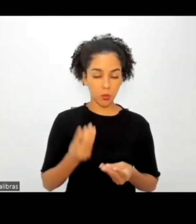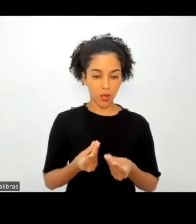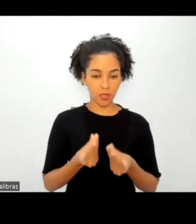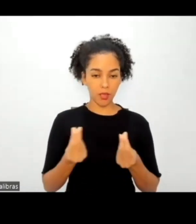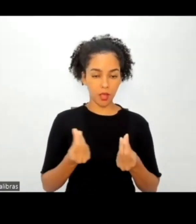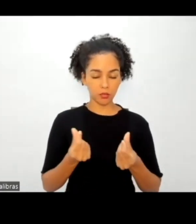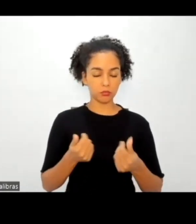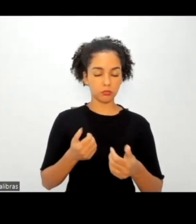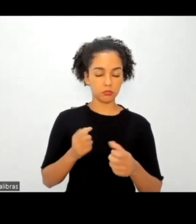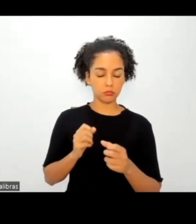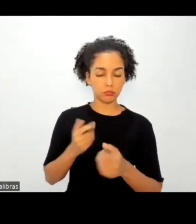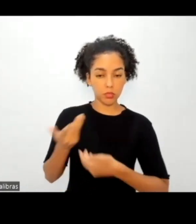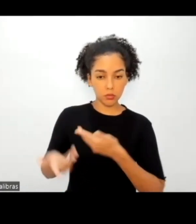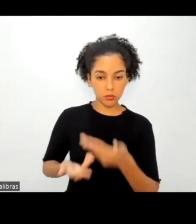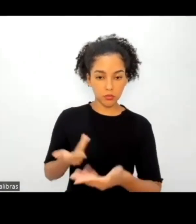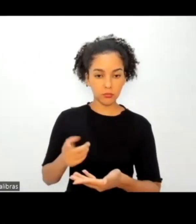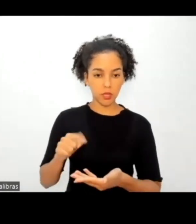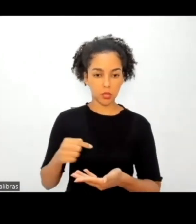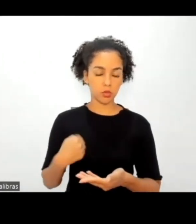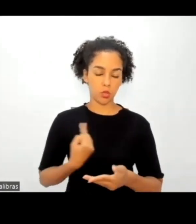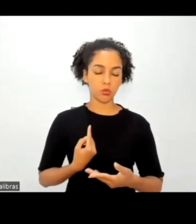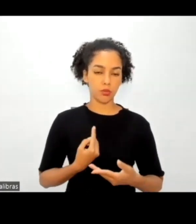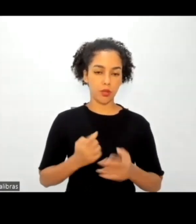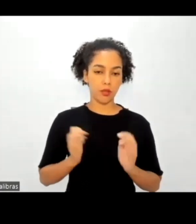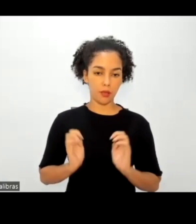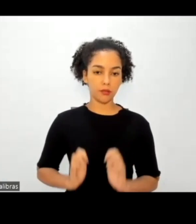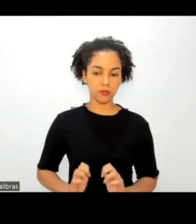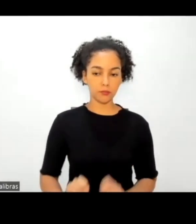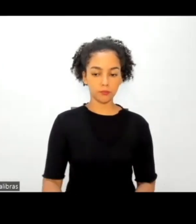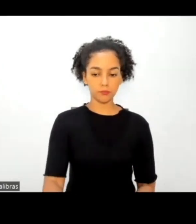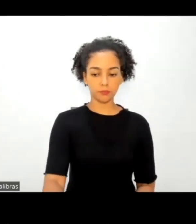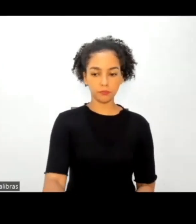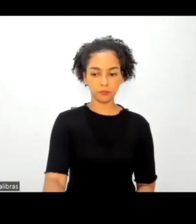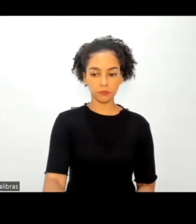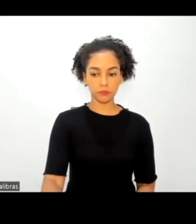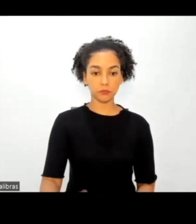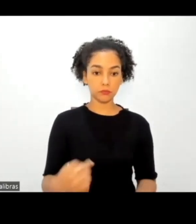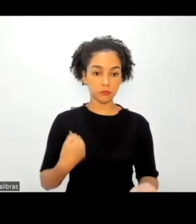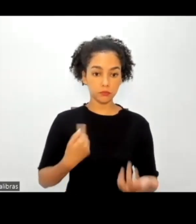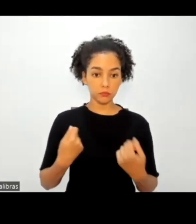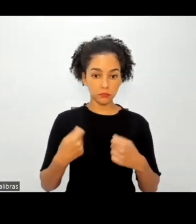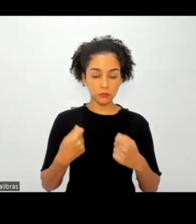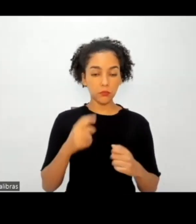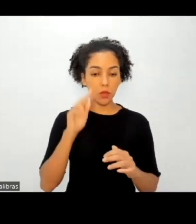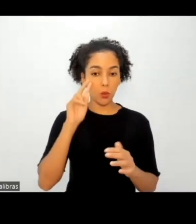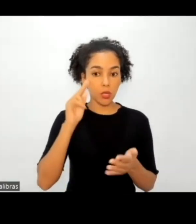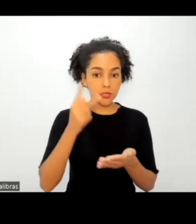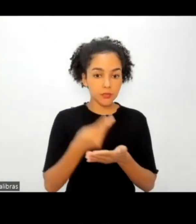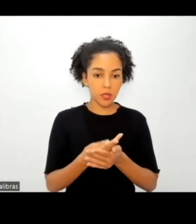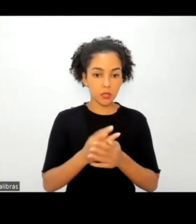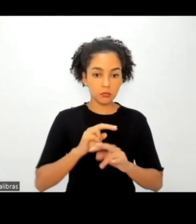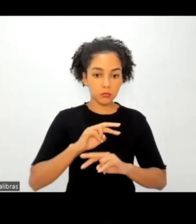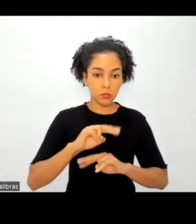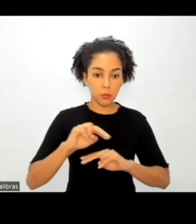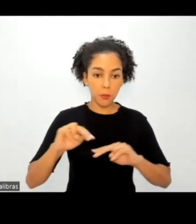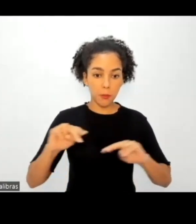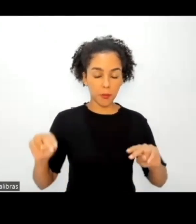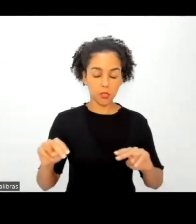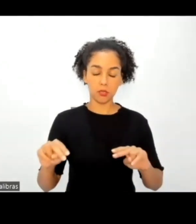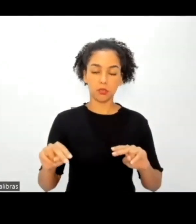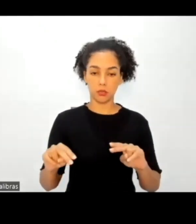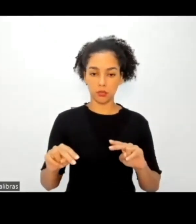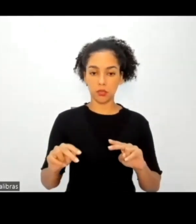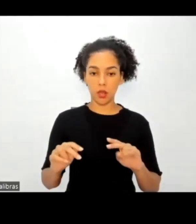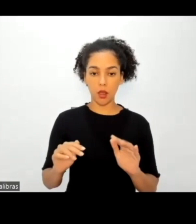princípio do nosso código, né? E aí a gente precisa reconhecer a diversidade dessa classe trabalhadora